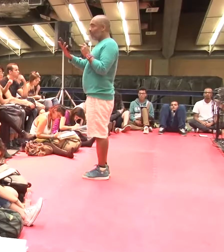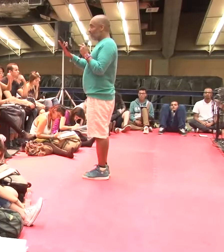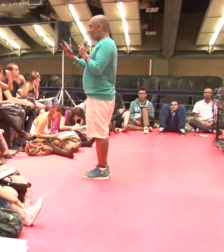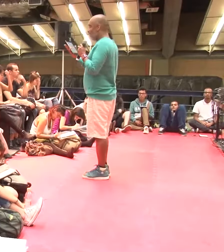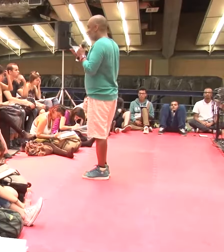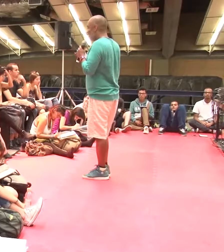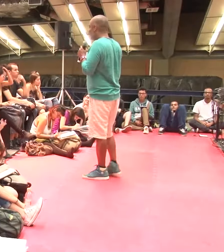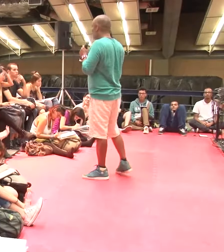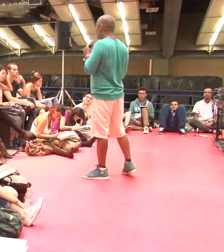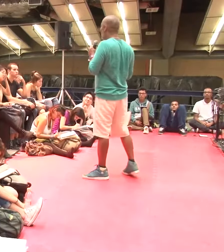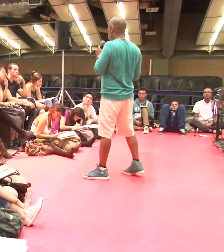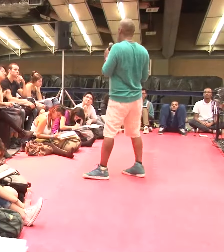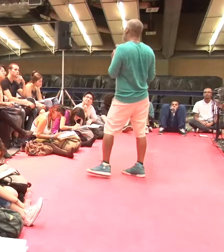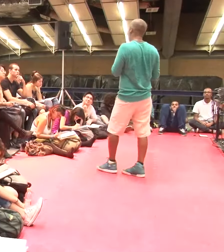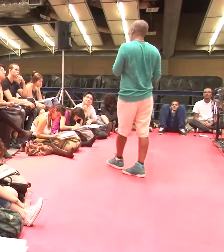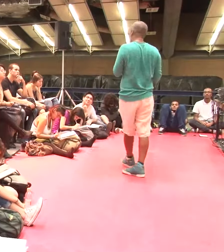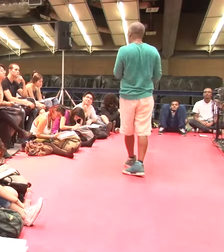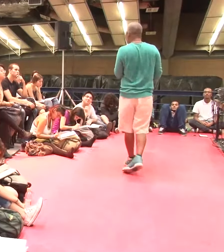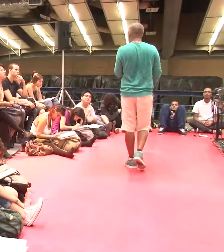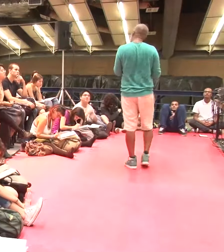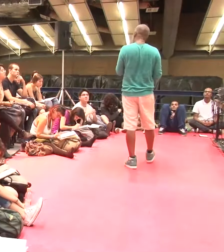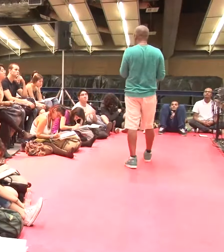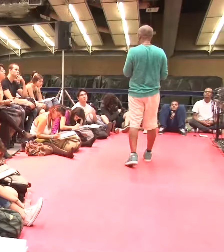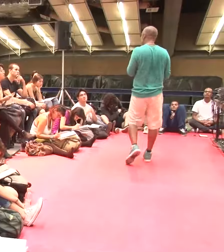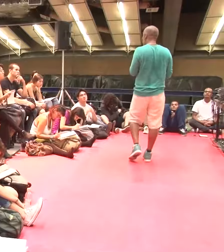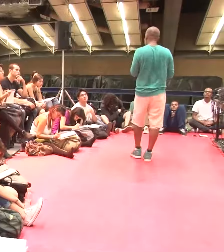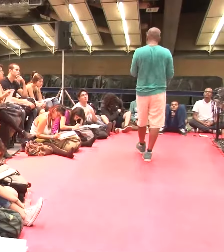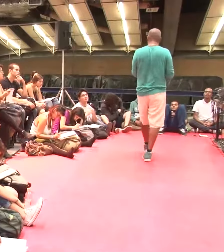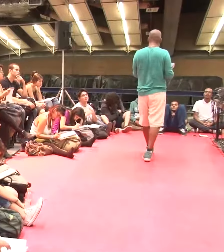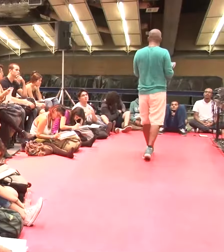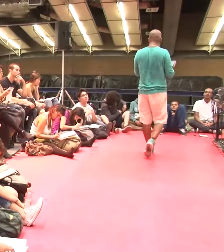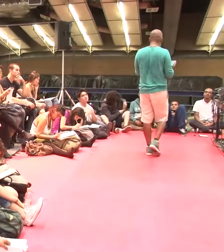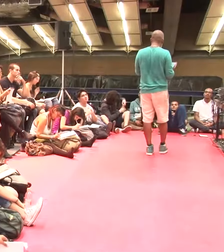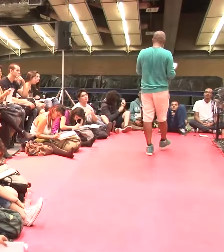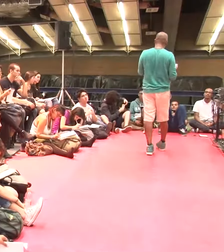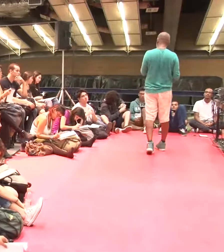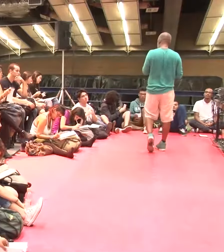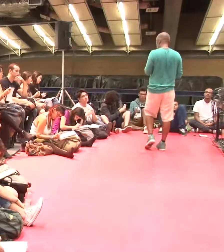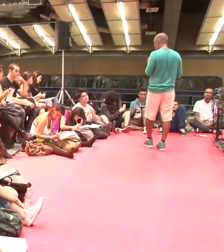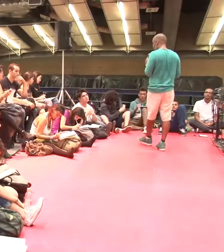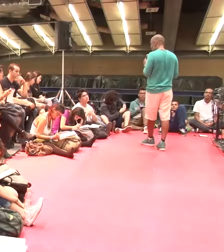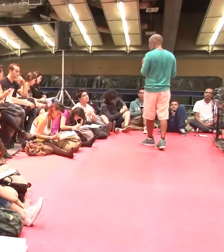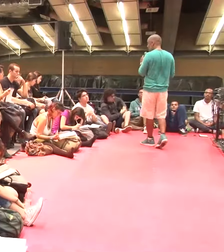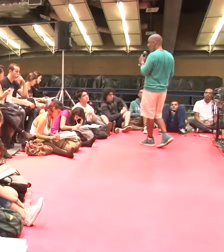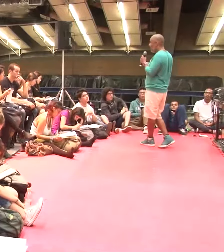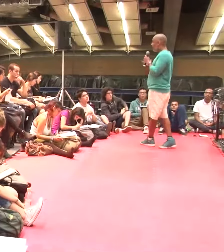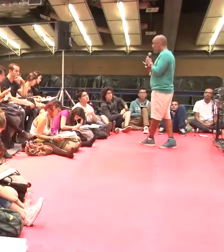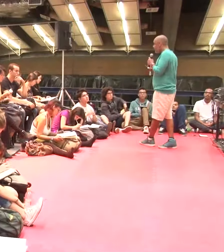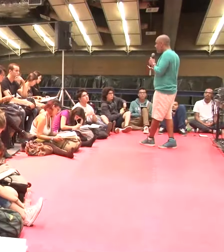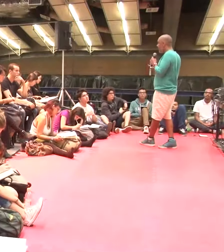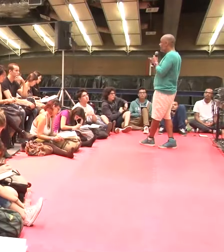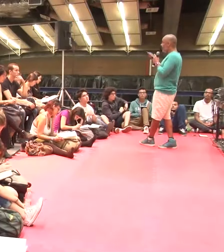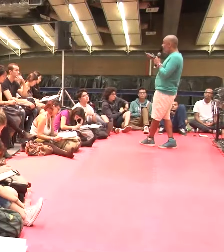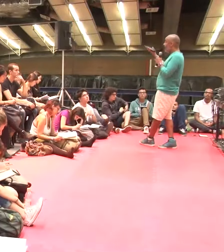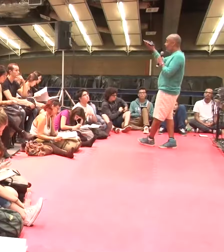do capítulo 11 vai ser muito interessante, porque é um festival de sinestesias. O que isso significa? Né? Eu vou